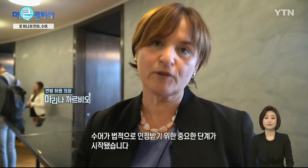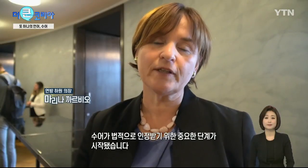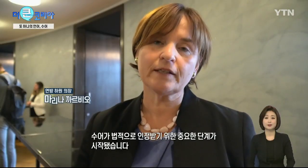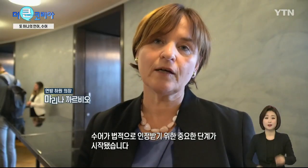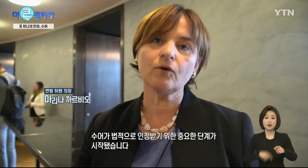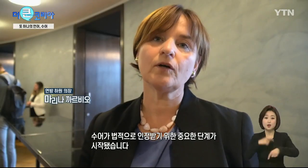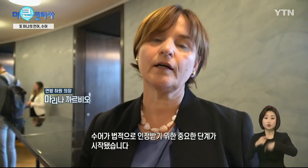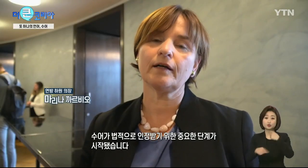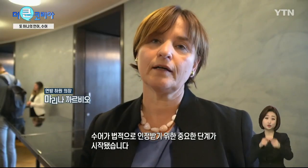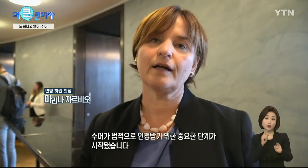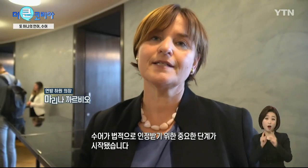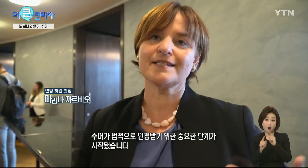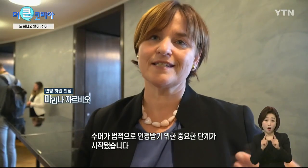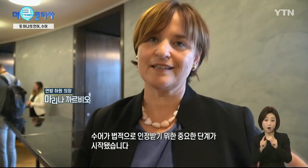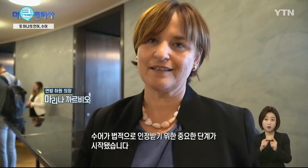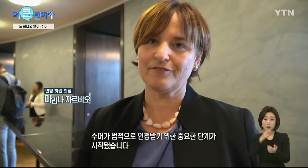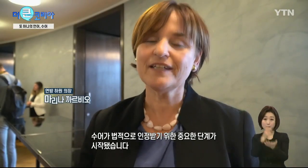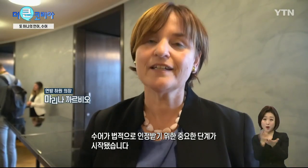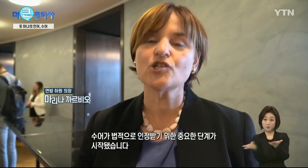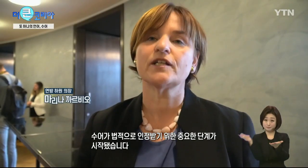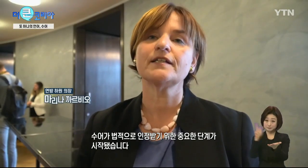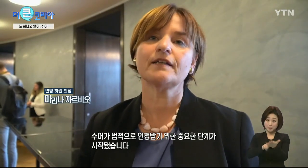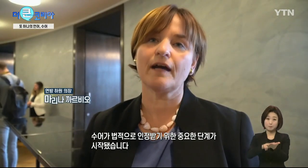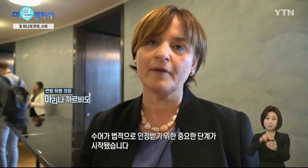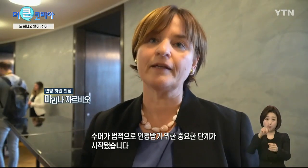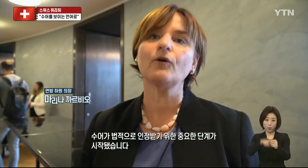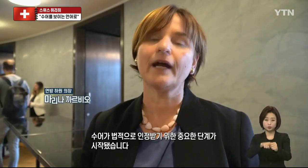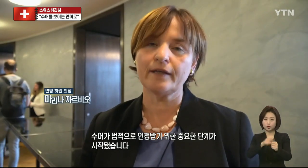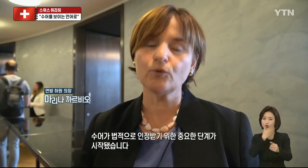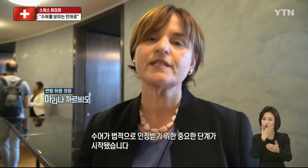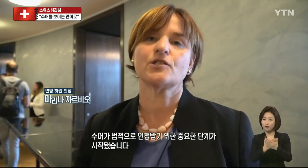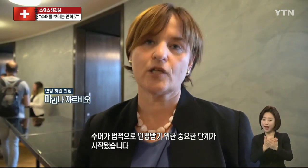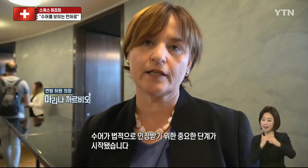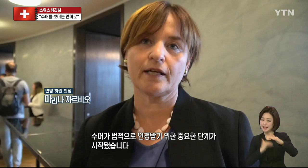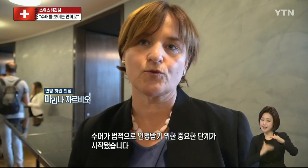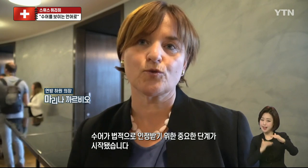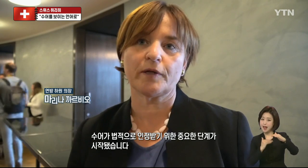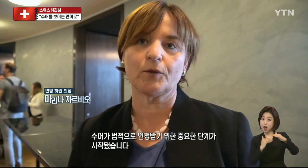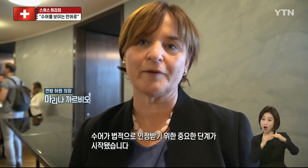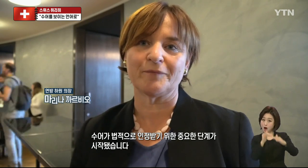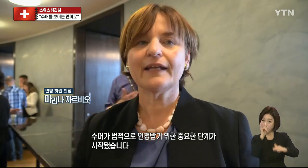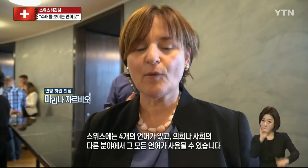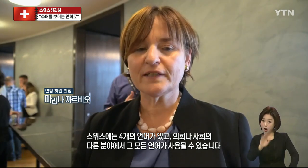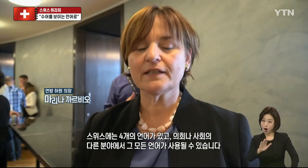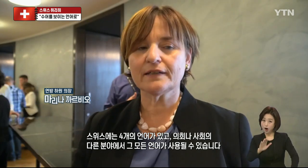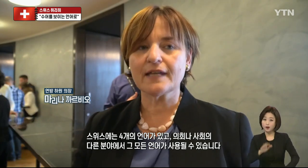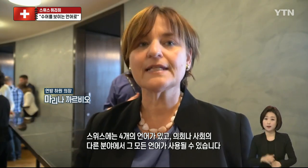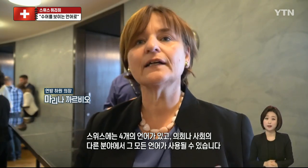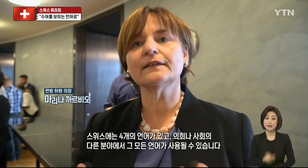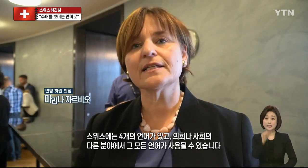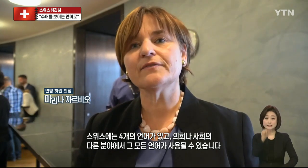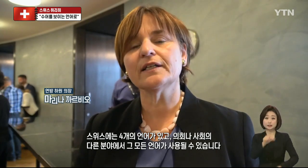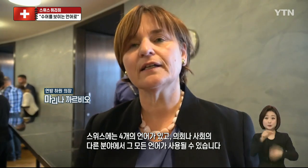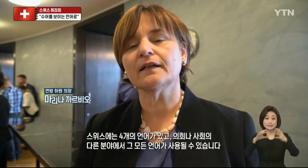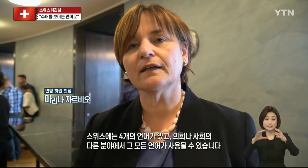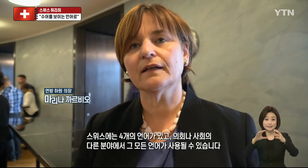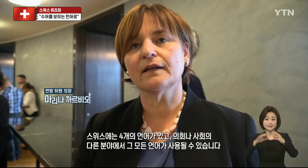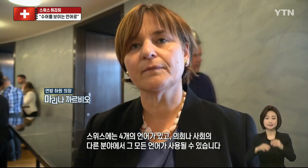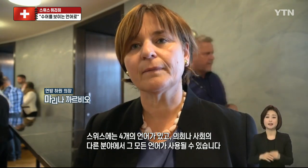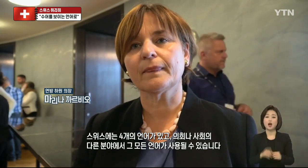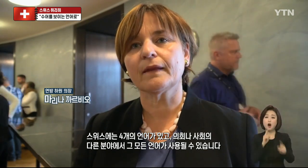Und das bedeutet auch als wichtiger Schritt am Ende auch eine juristische Anerkennung zu bekommen. Ich glaube, die Tatsache, dass